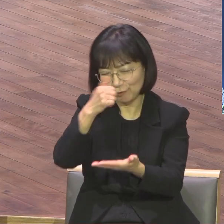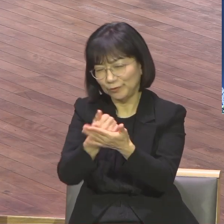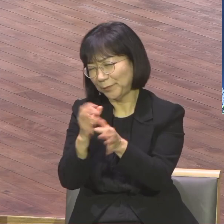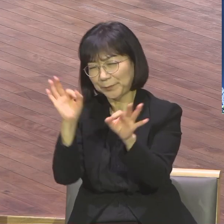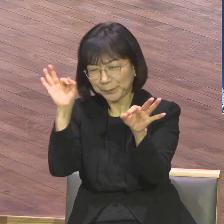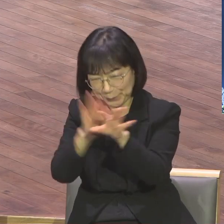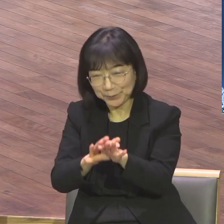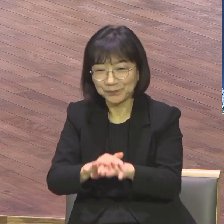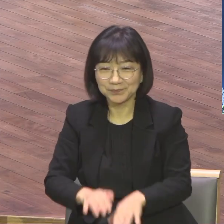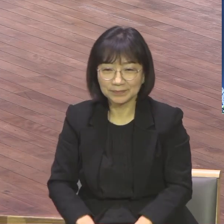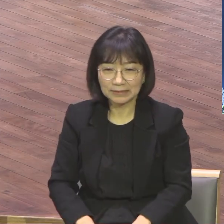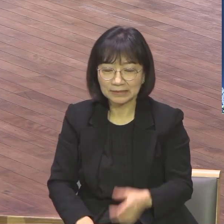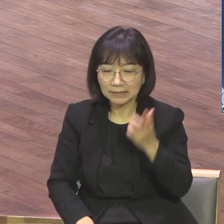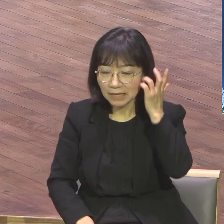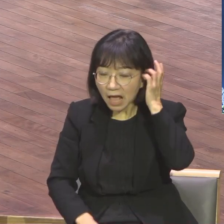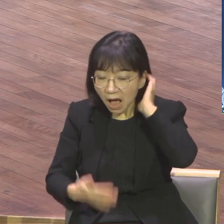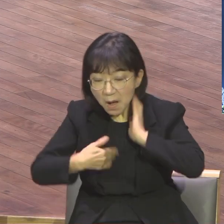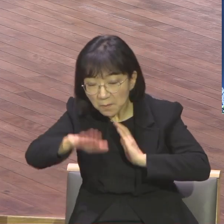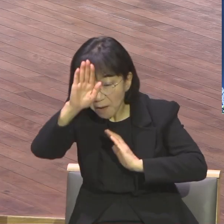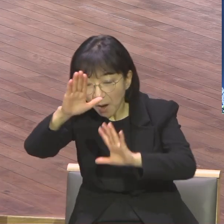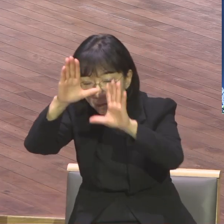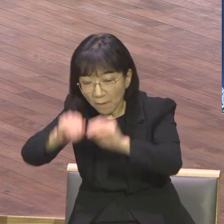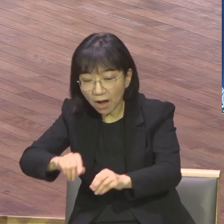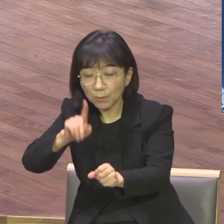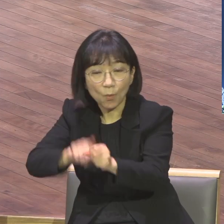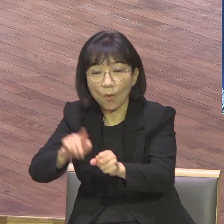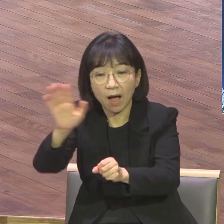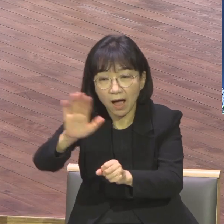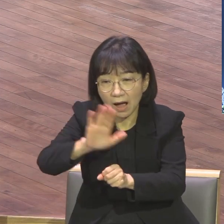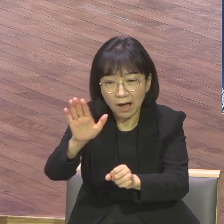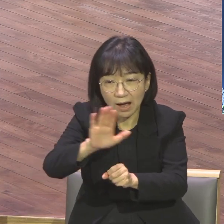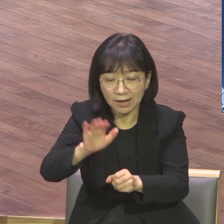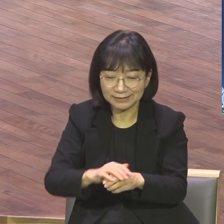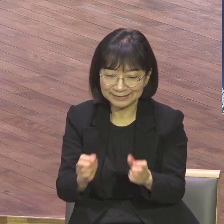단순히 질병 치유의 목적이 아니라 예수님은 인생의